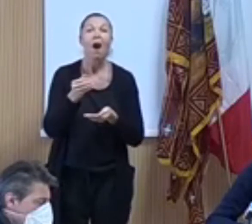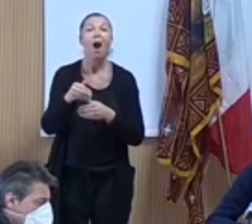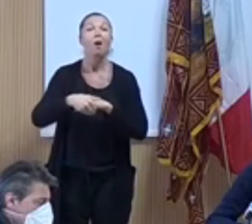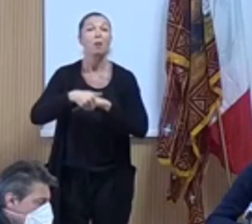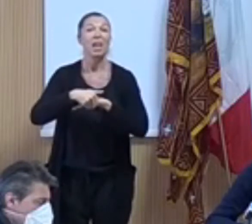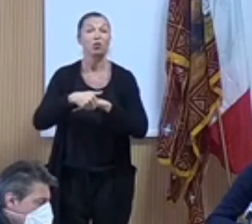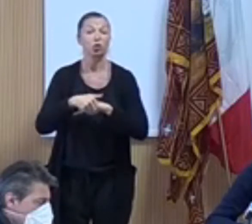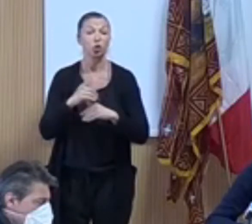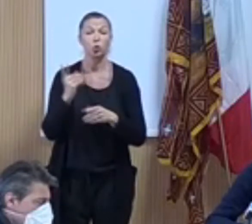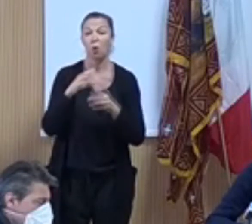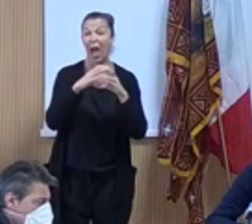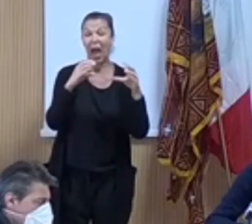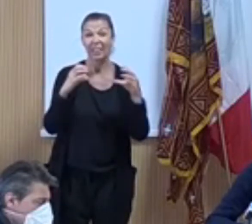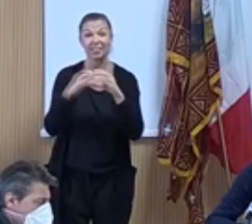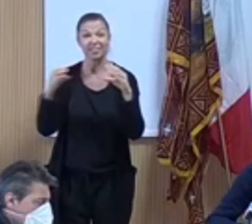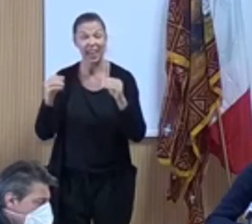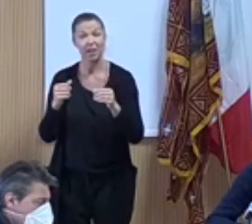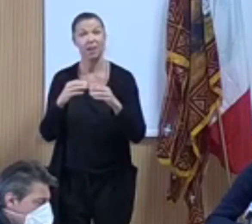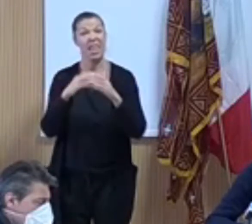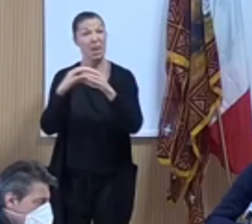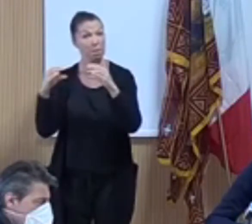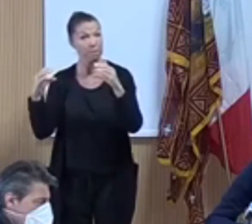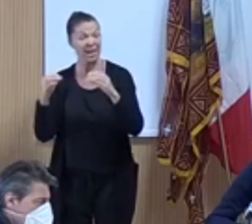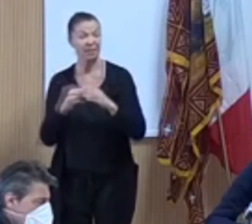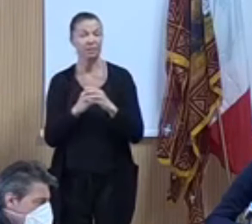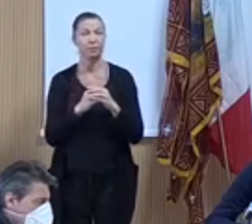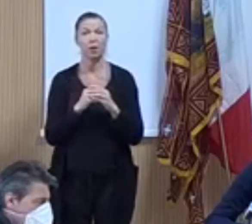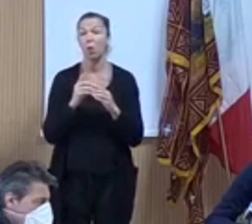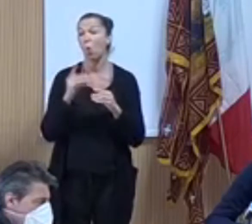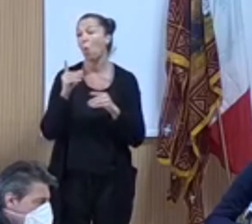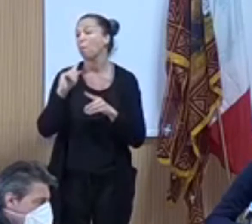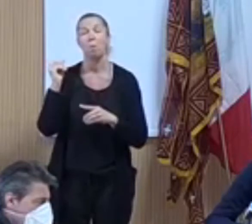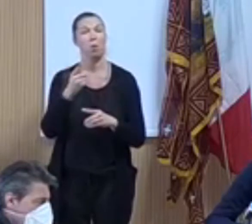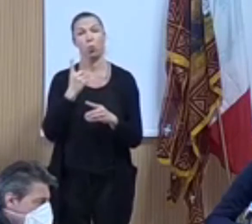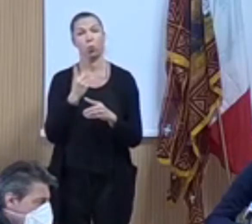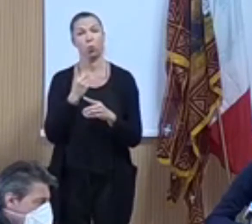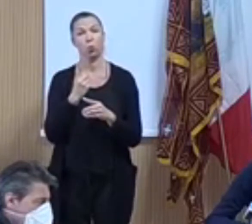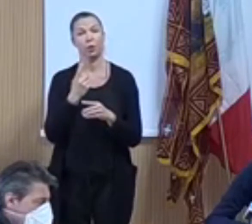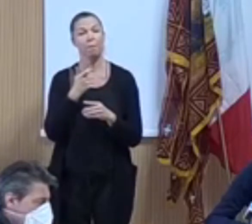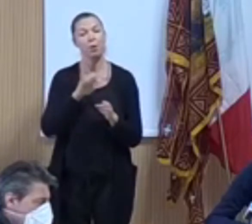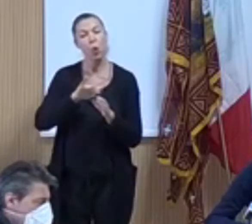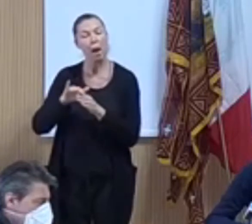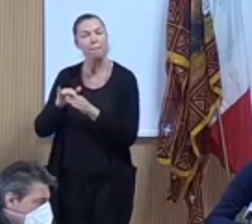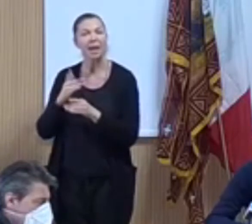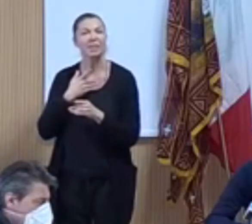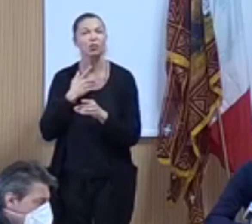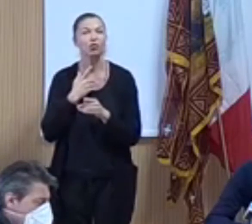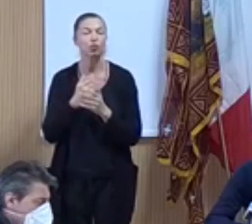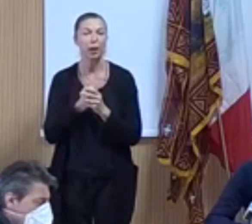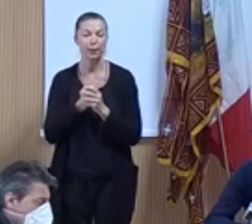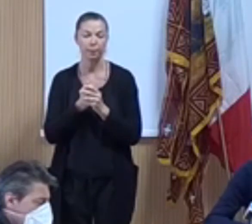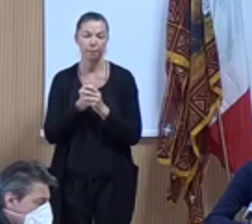delle imprese da parte un po di tutti perché se da una parte ci sono sembrerebbero esserci degli